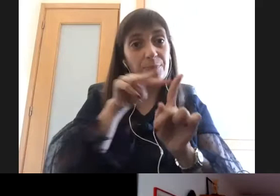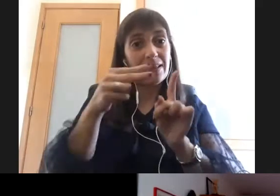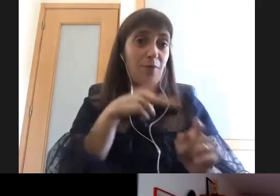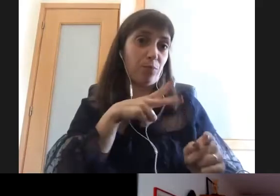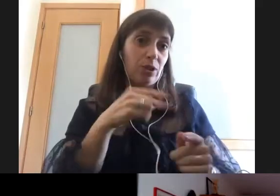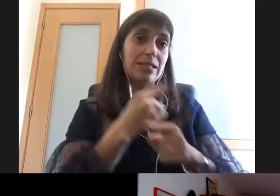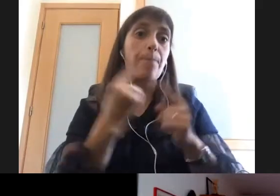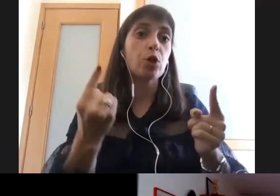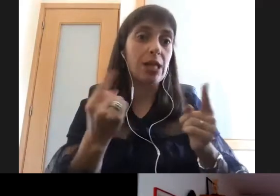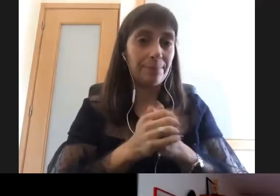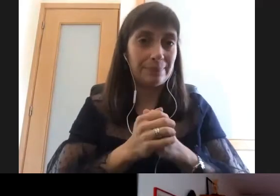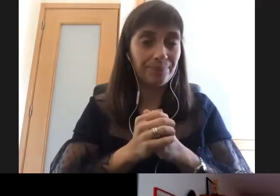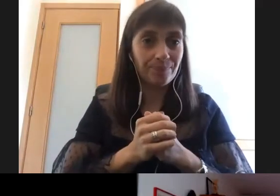seguinte.